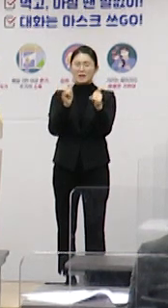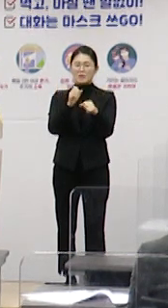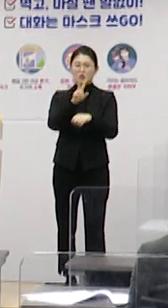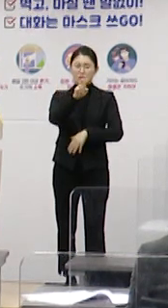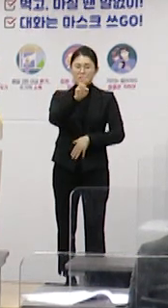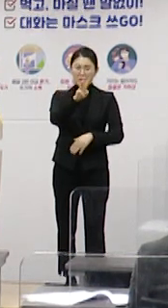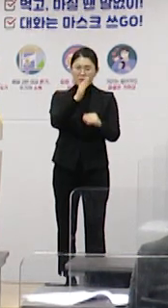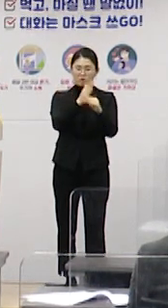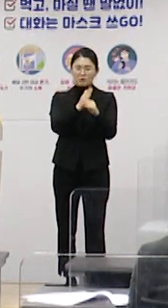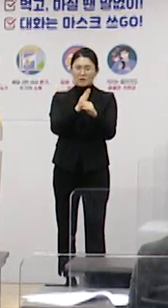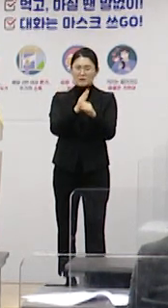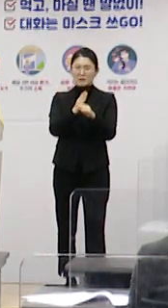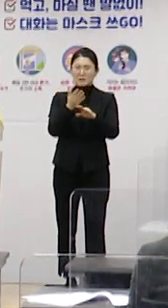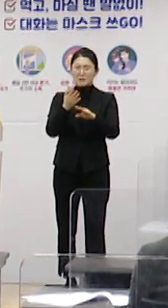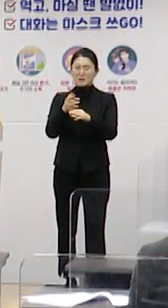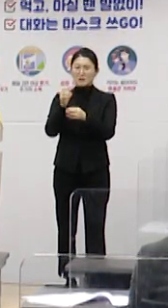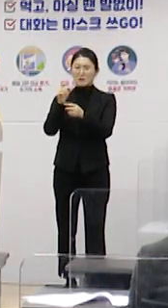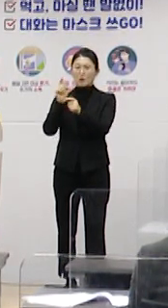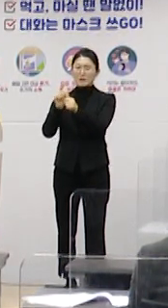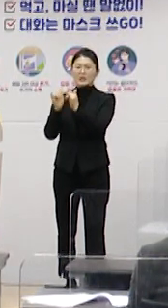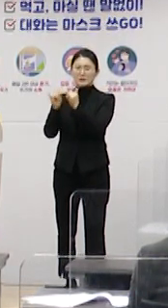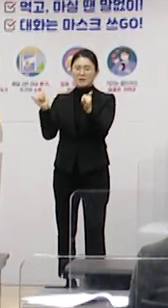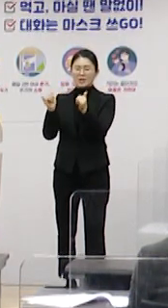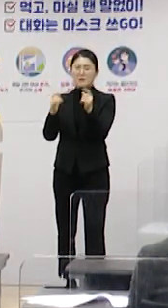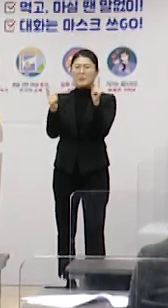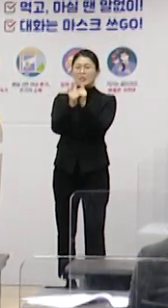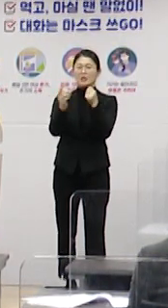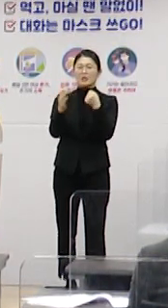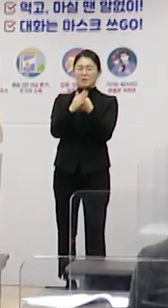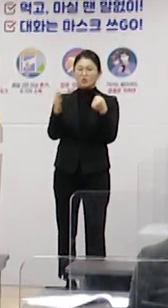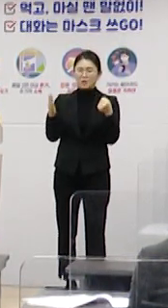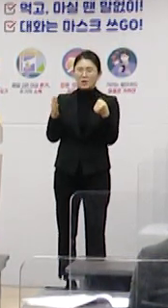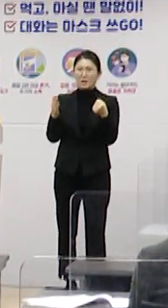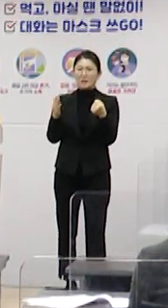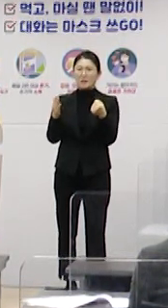이분들이 통상적으로는 보건소에 가서 검사를 받아야 되지만은 아마